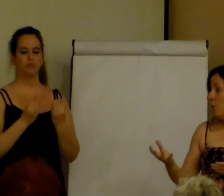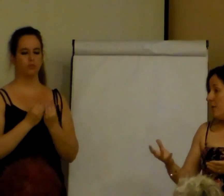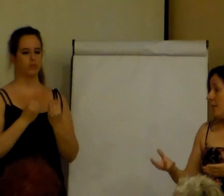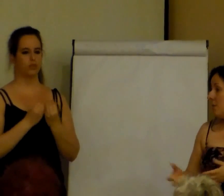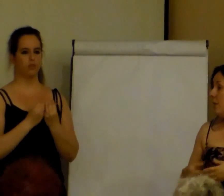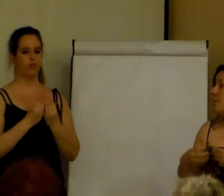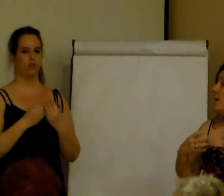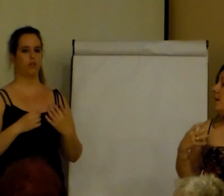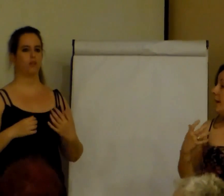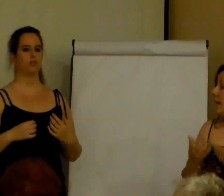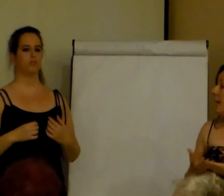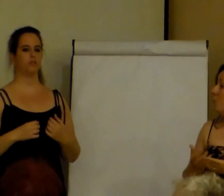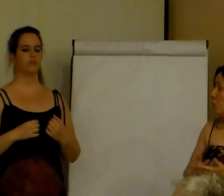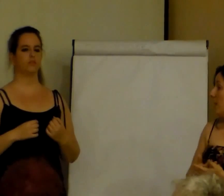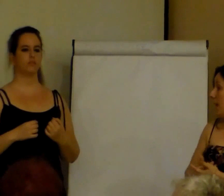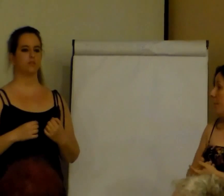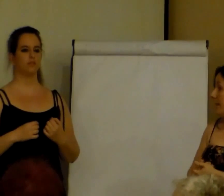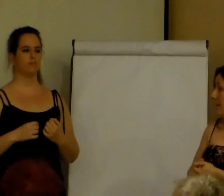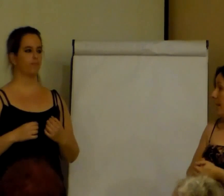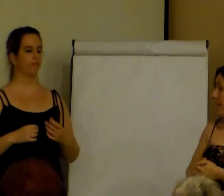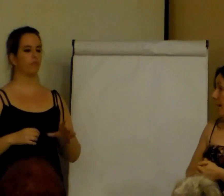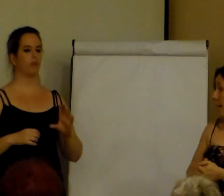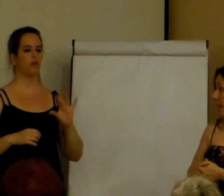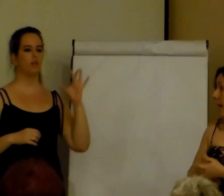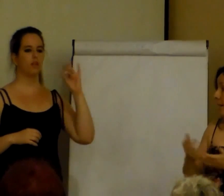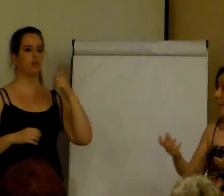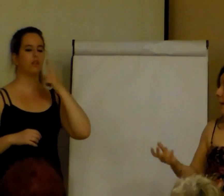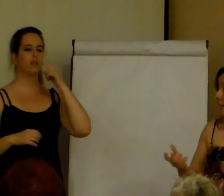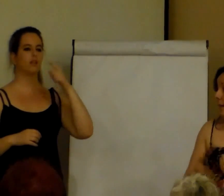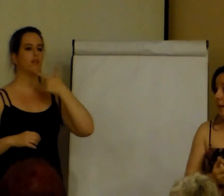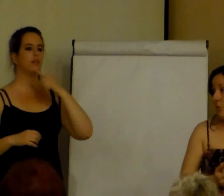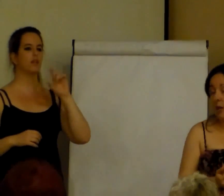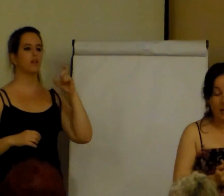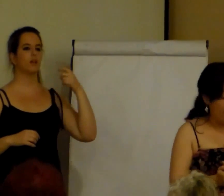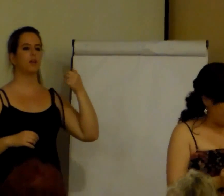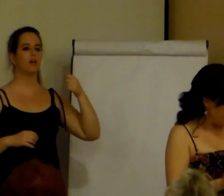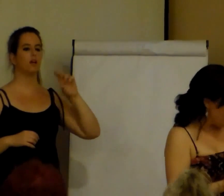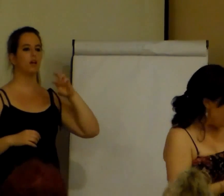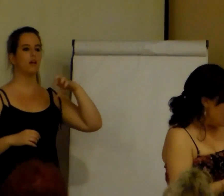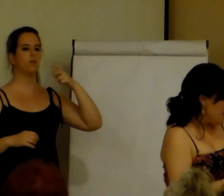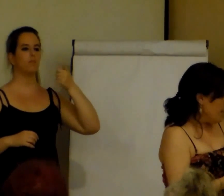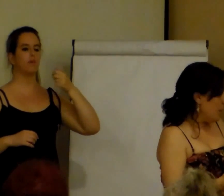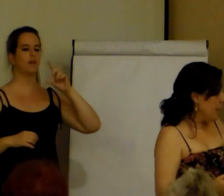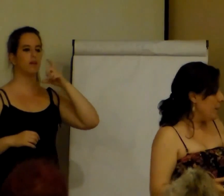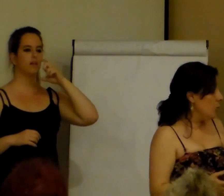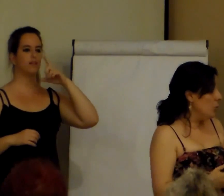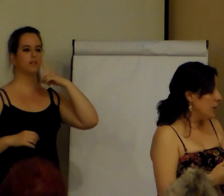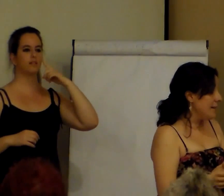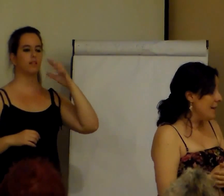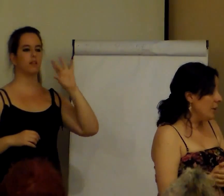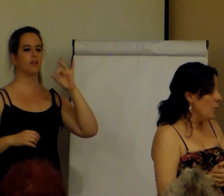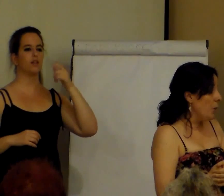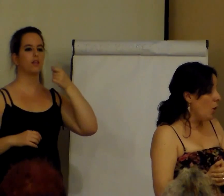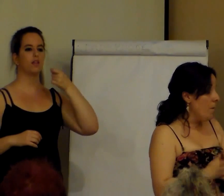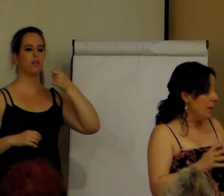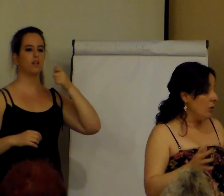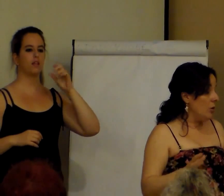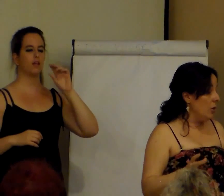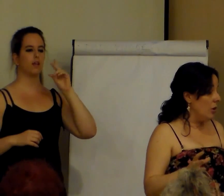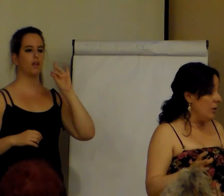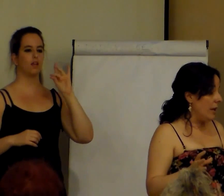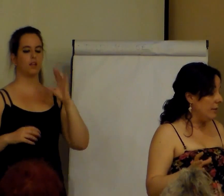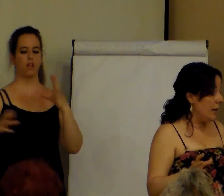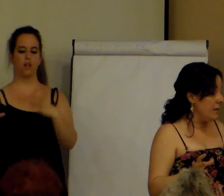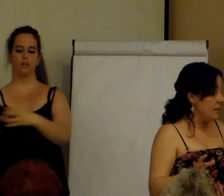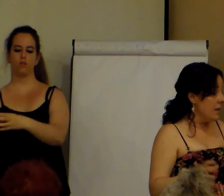que tiene reagudizaciones y que da mucha discapacidad a nivel de las tareas hogareñas. Y después describió un tercer grupo con